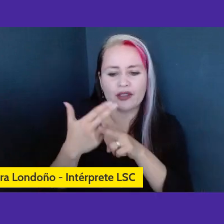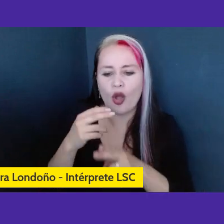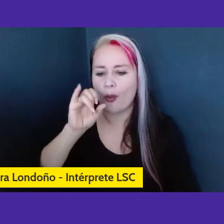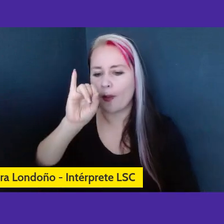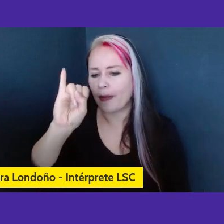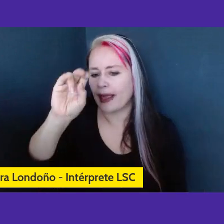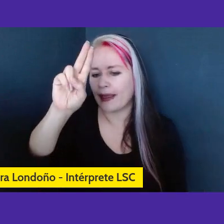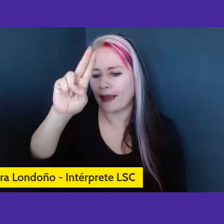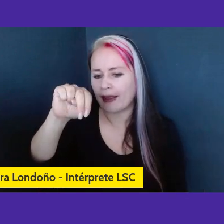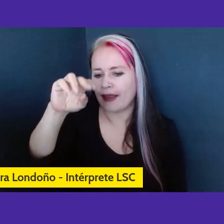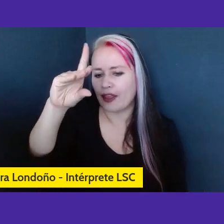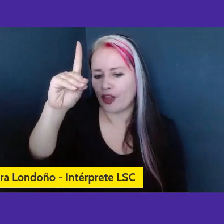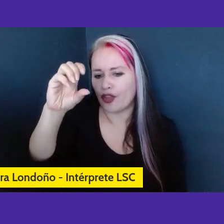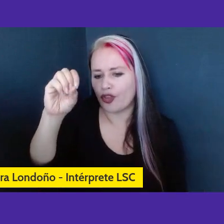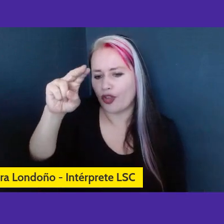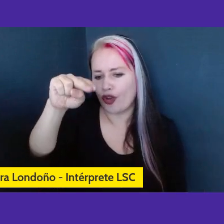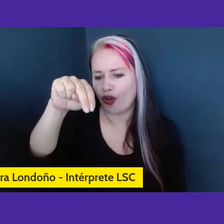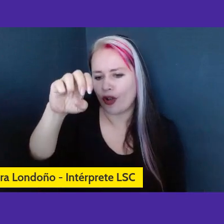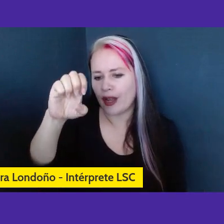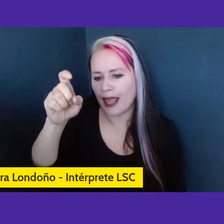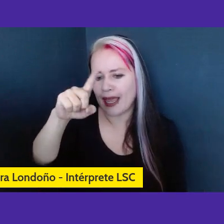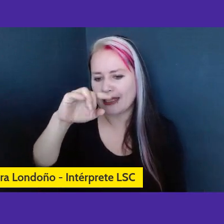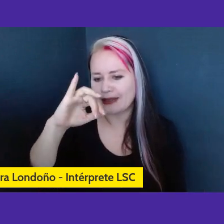o se estrenó en ese país, cosa que por ahí